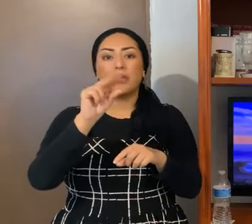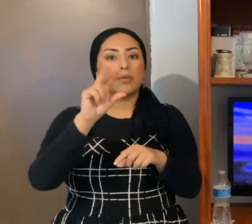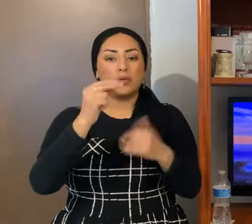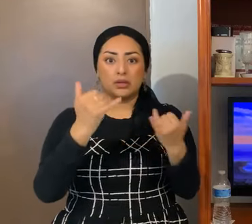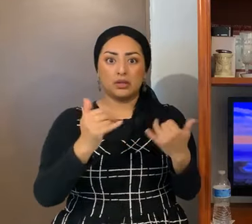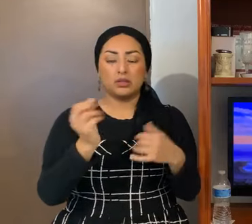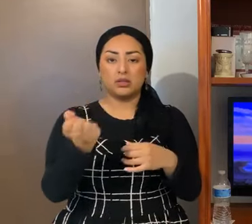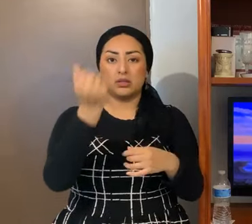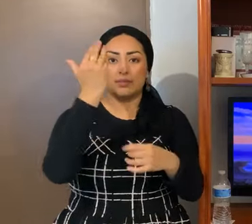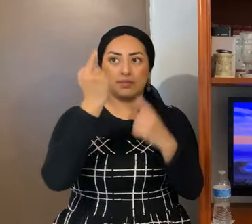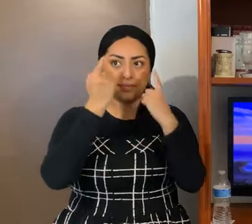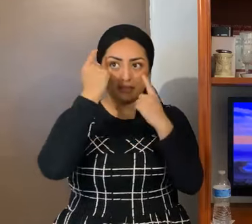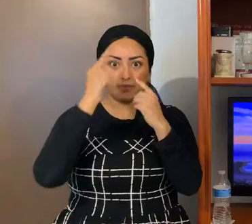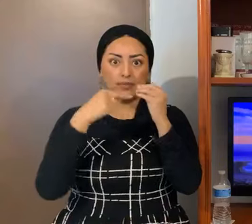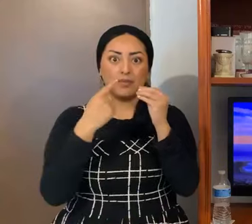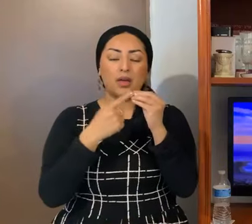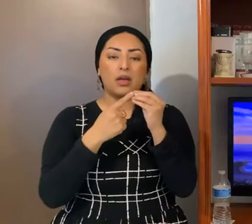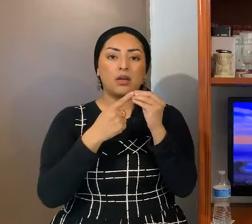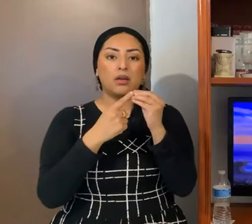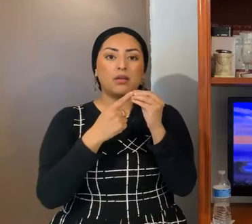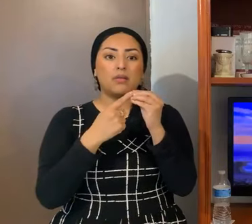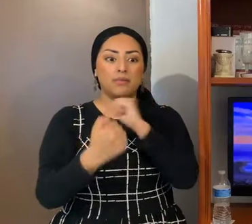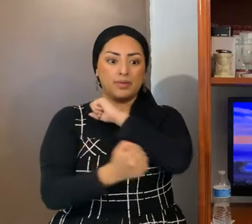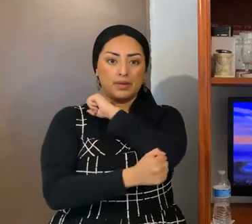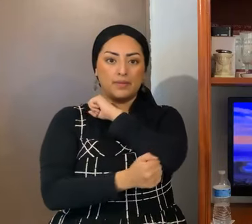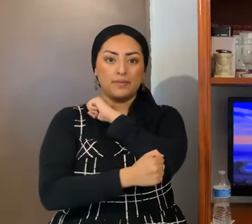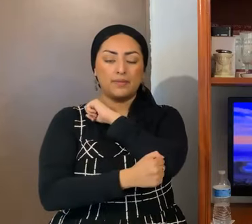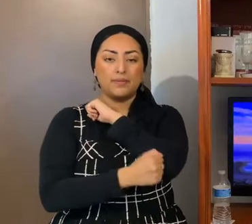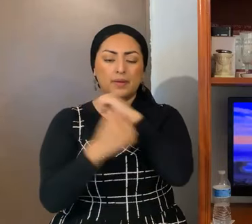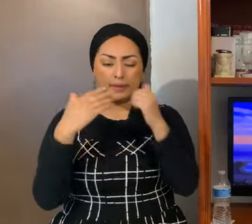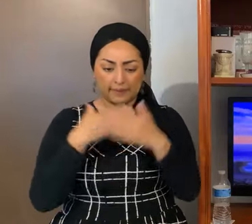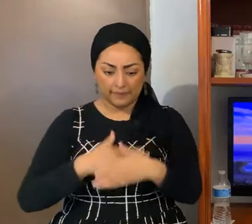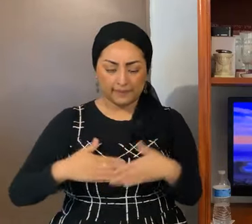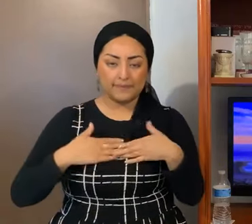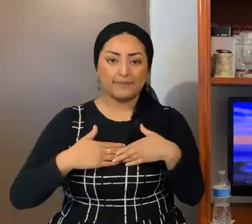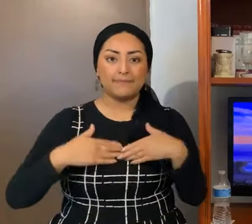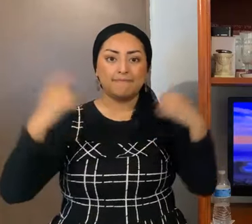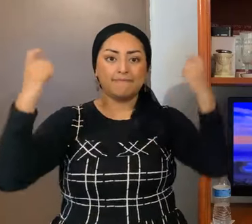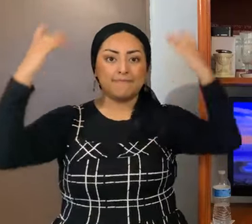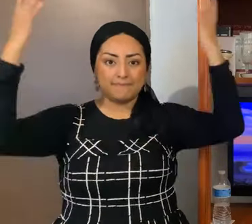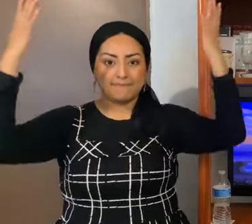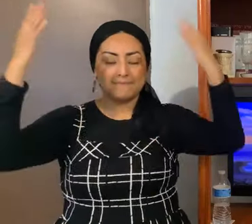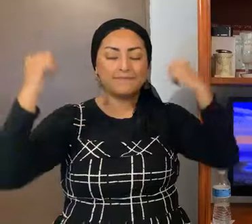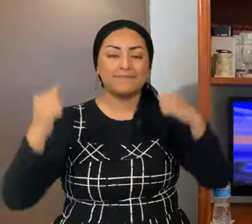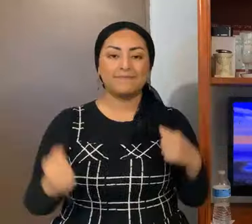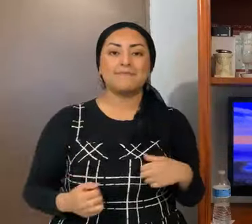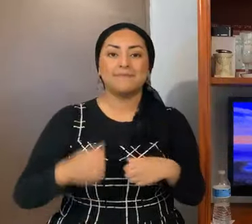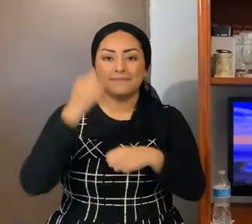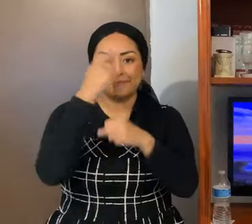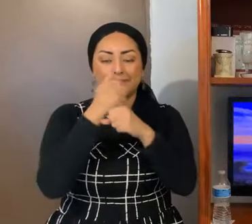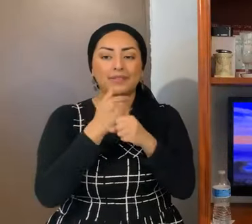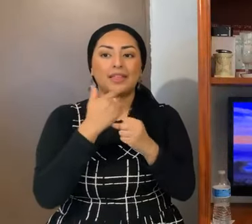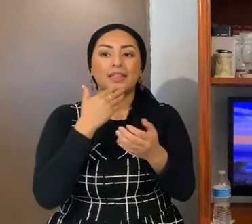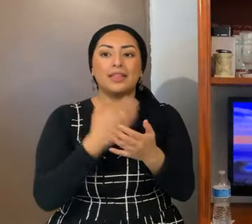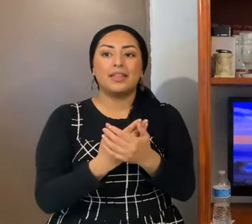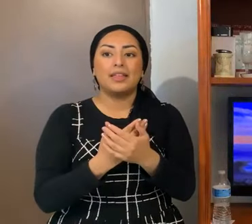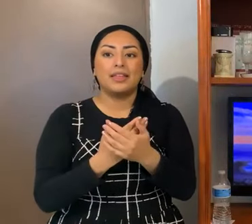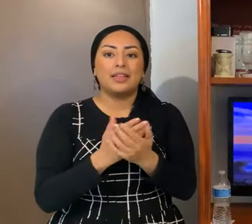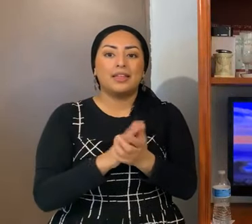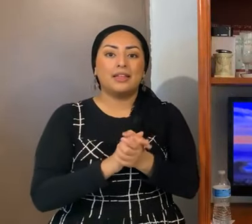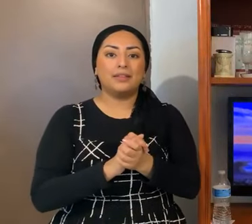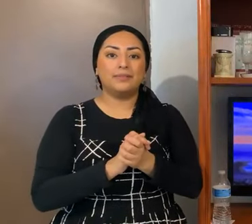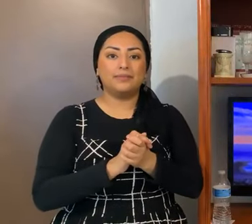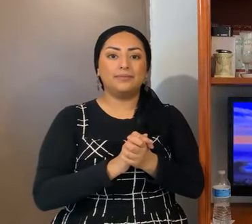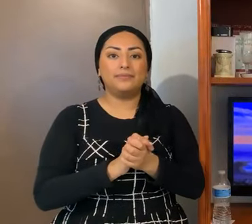Tenemos que aprovechar, pongámonos a cuentas, queda poco tiempo. Y disfrutemos, aleluya, Bueno, amados Sahim, vamos a hacer una